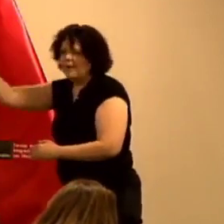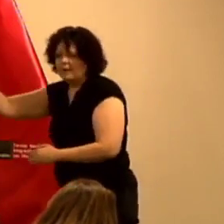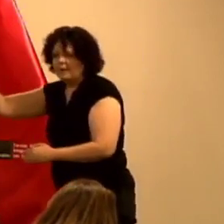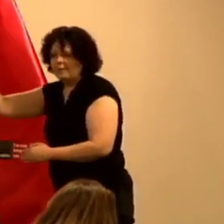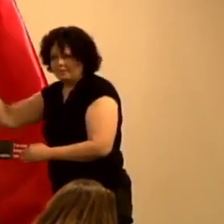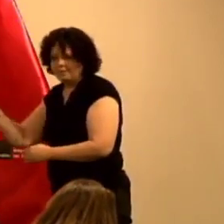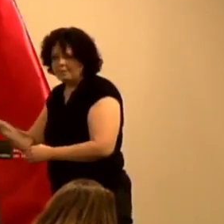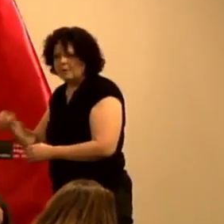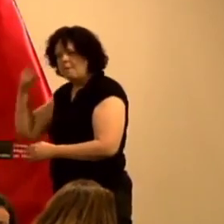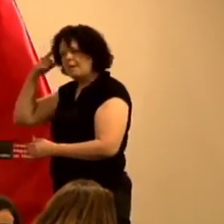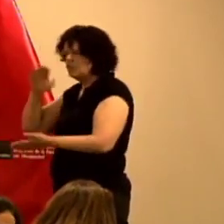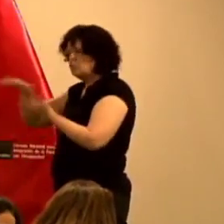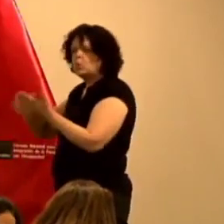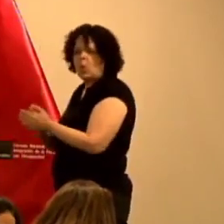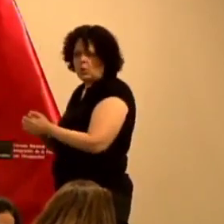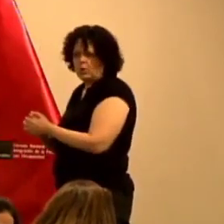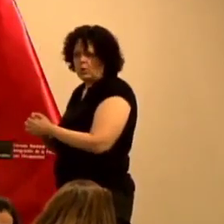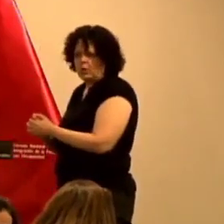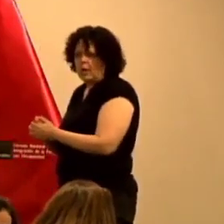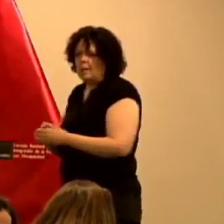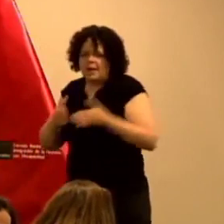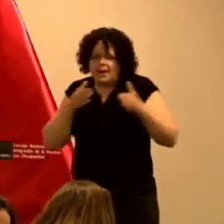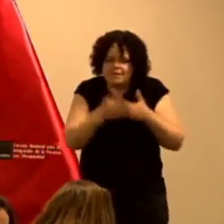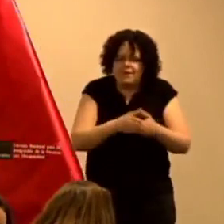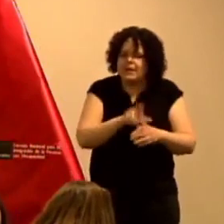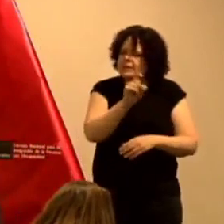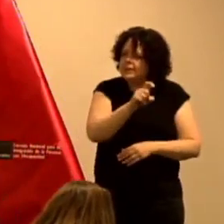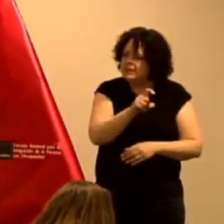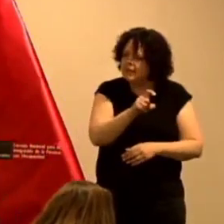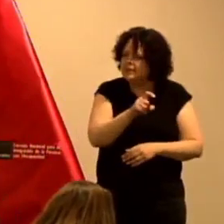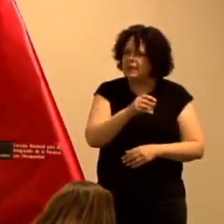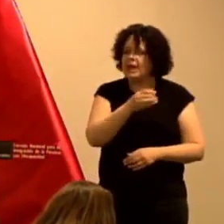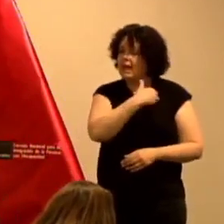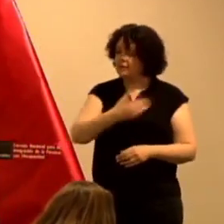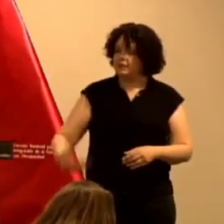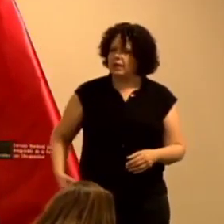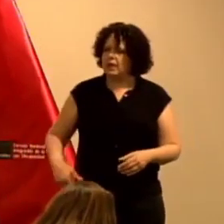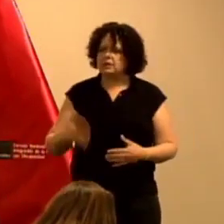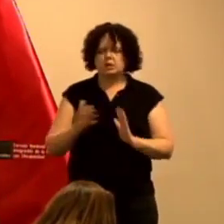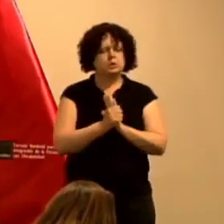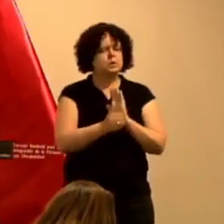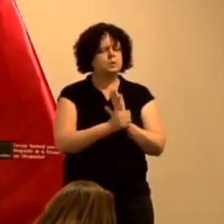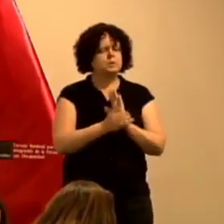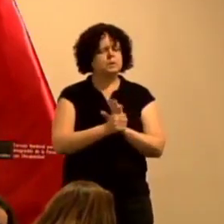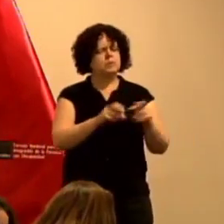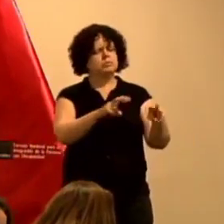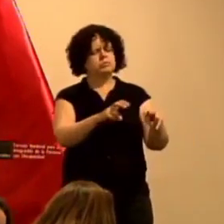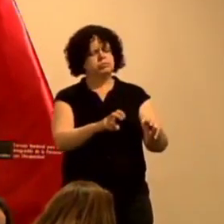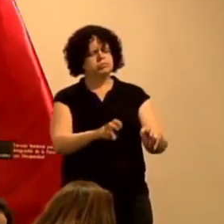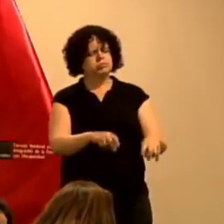no cortoplacista. En el tema de enfoque de necesidades, las autoridades son los expertos, hacen el análisis y toman las